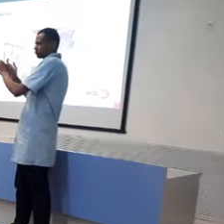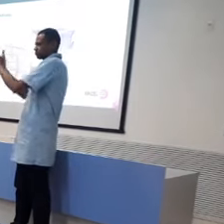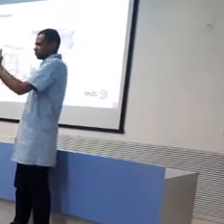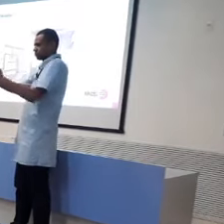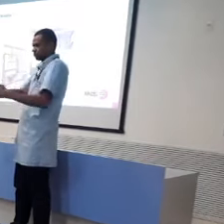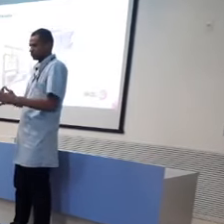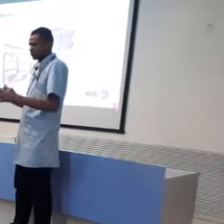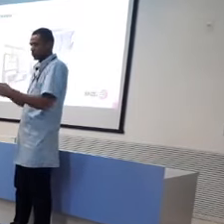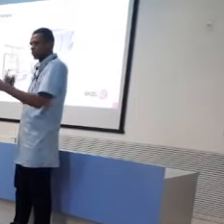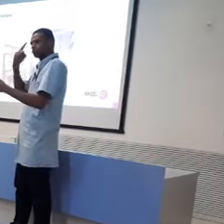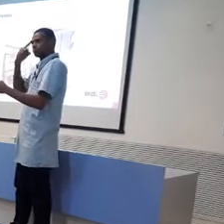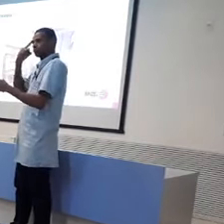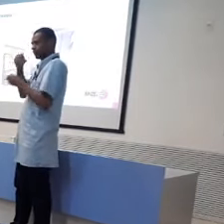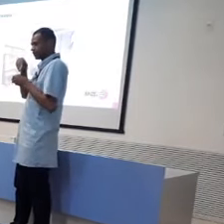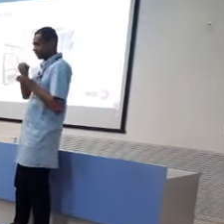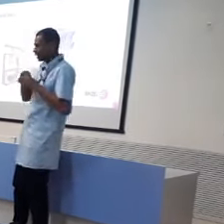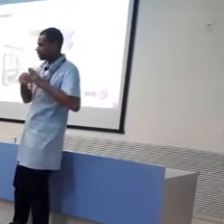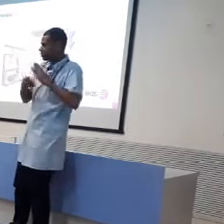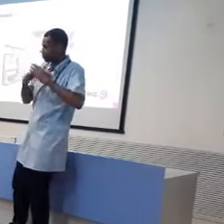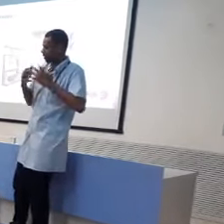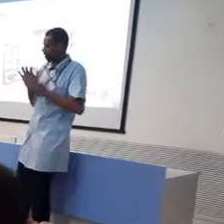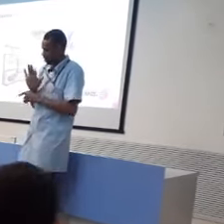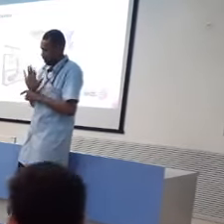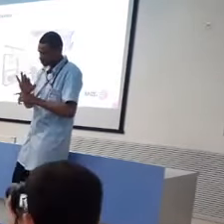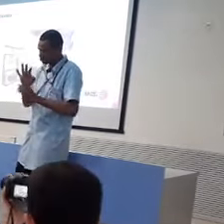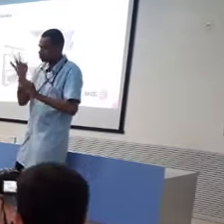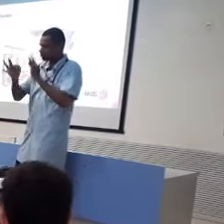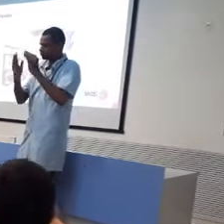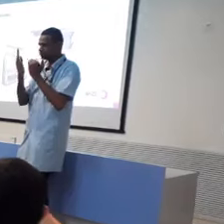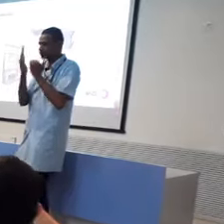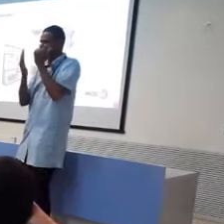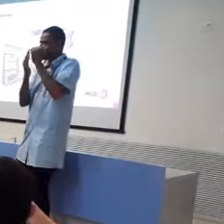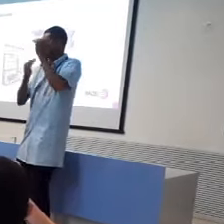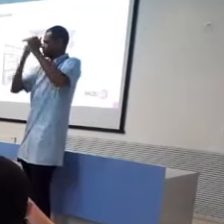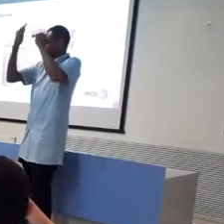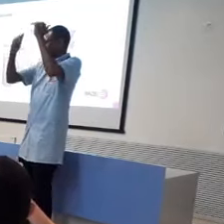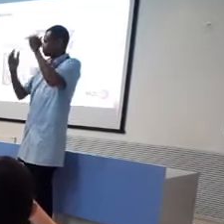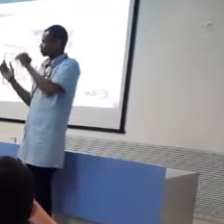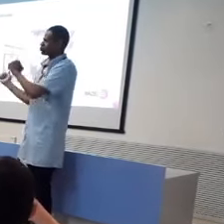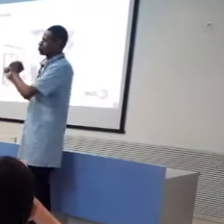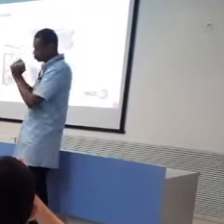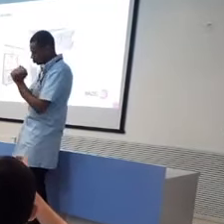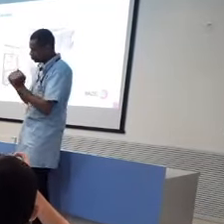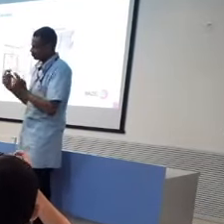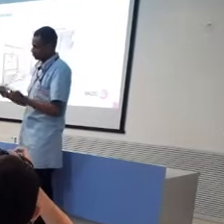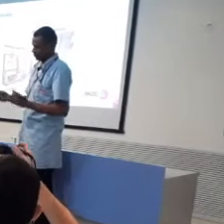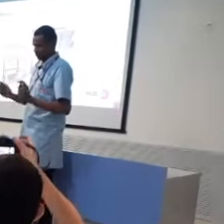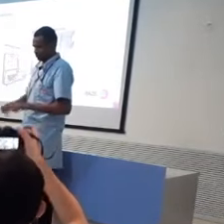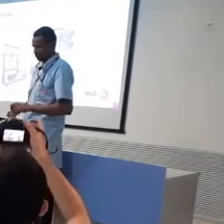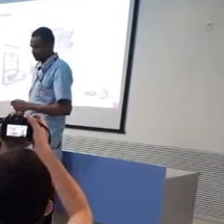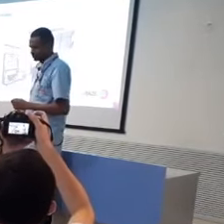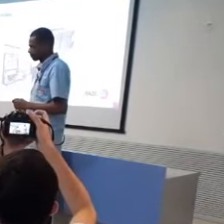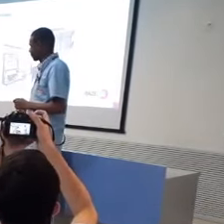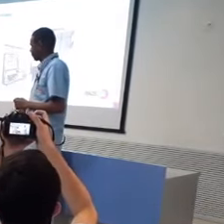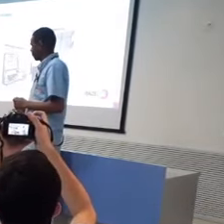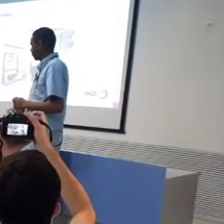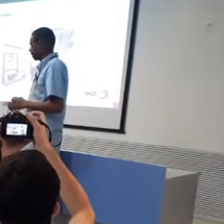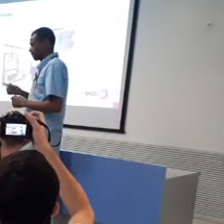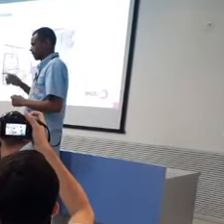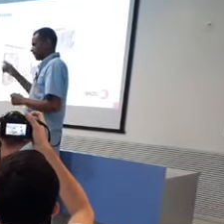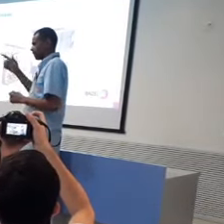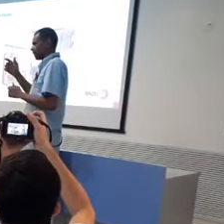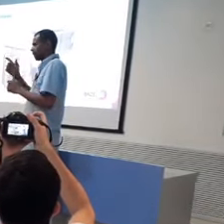um desenvolvimento na empresa, quiser me chamar, a gente vai junto, faz desenvolvimento na empresa, tá? Falar um